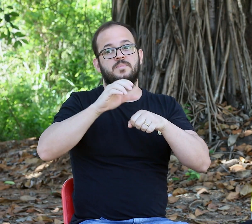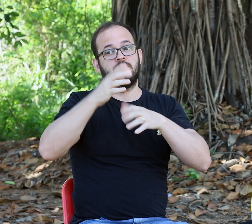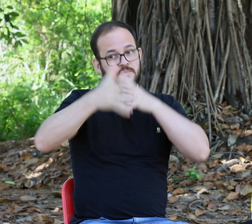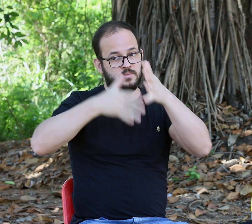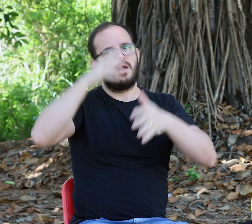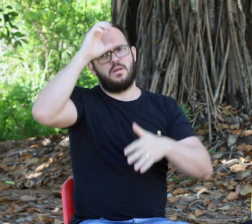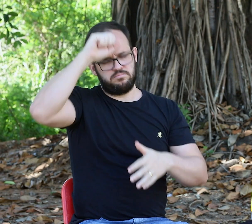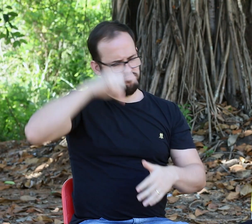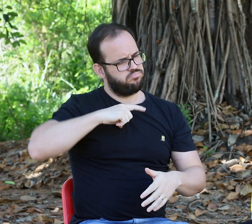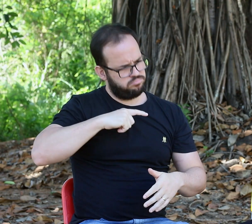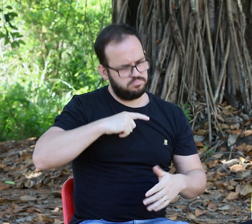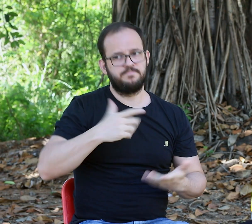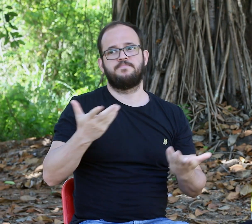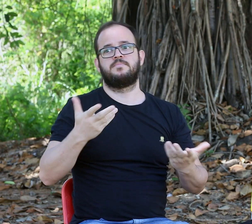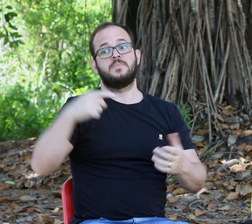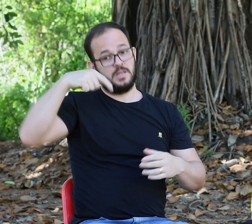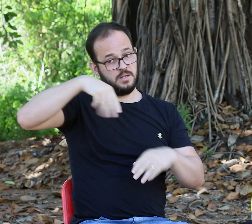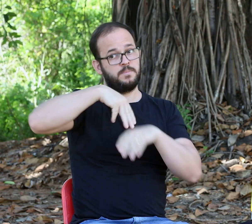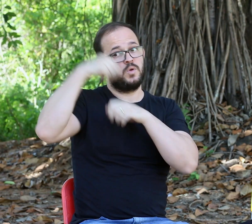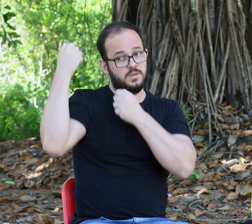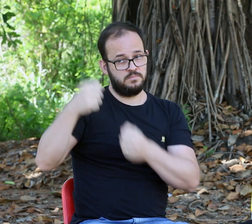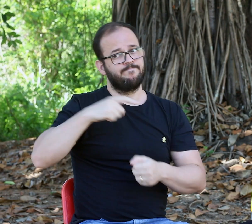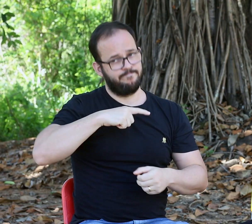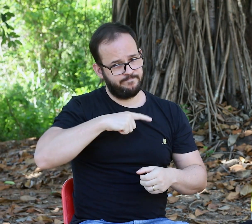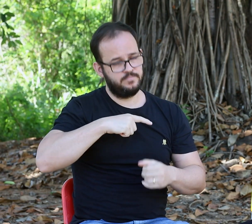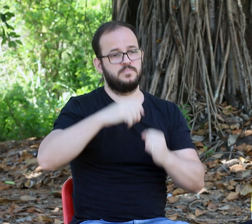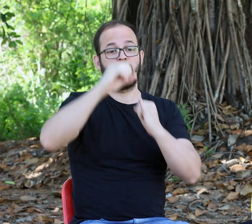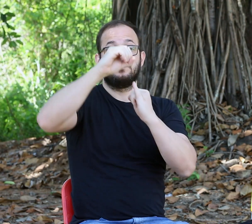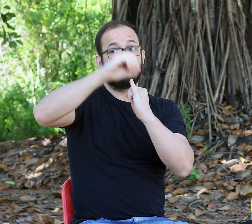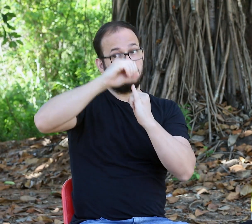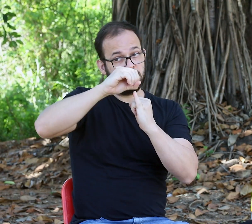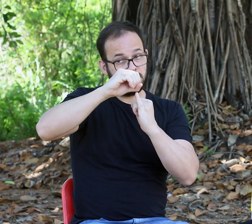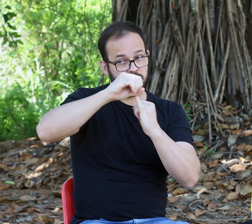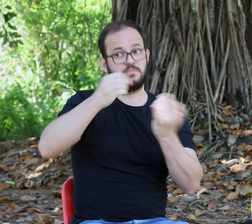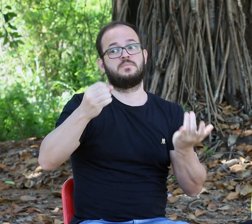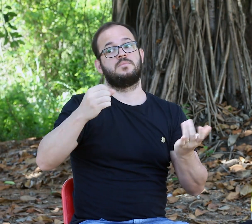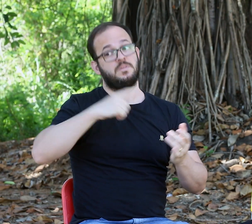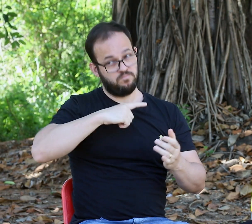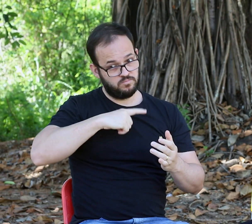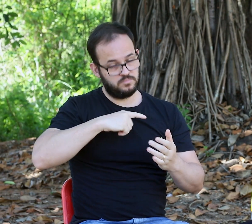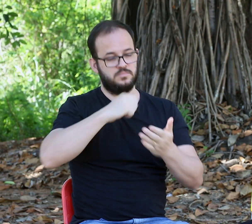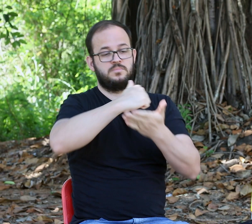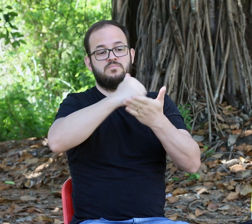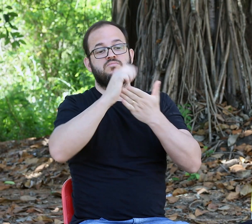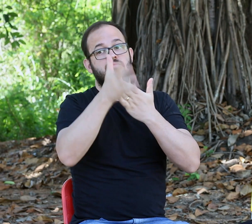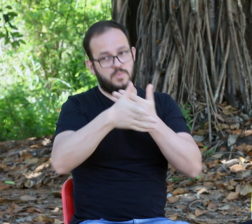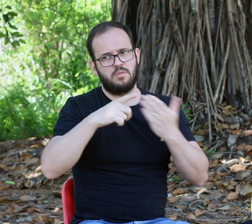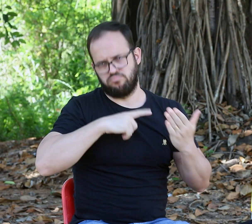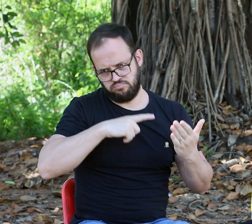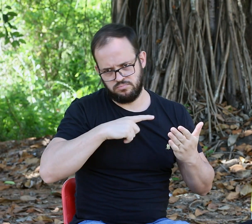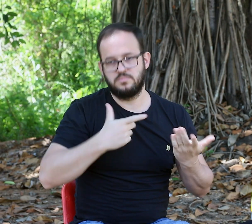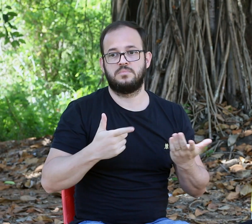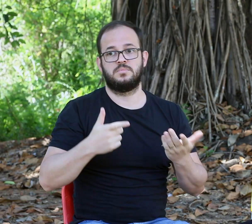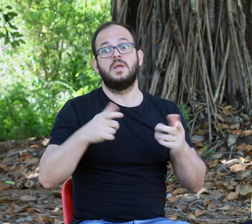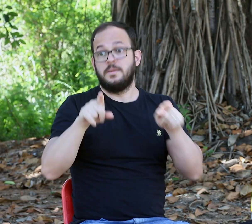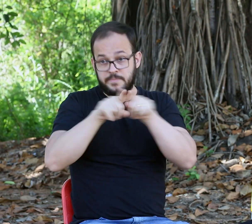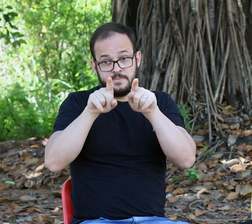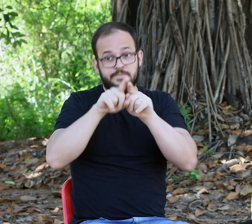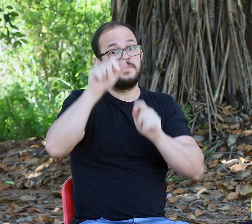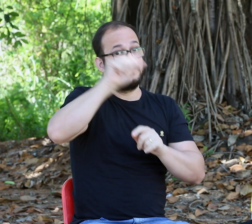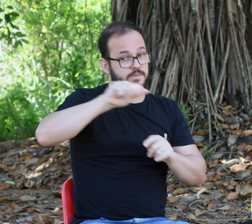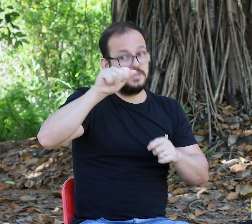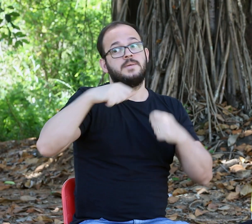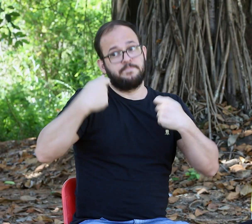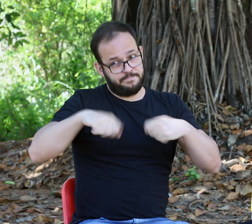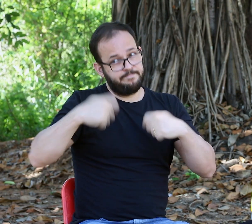necessário e é muito importante um curso de Libras. Aqui em Muriaé, nós temos o Instituto Federal, o Cas Libras